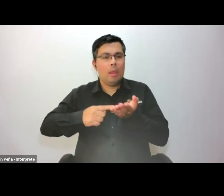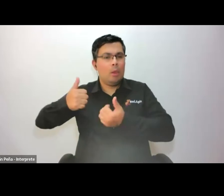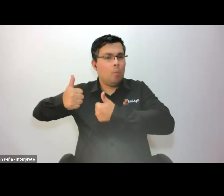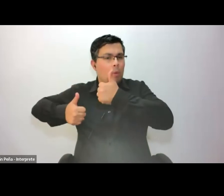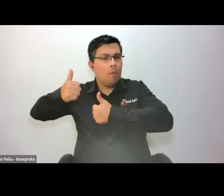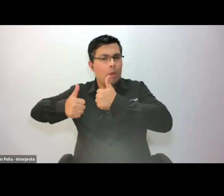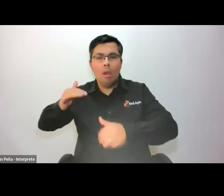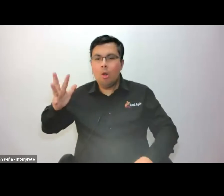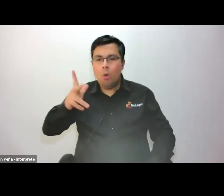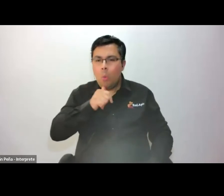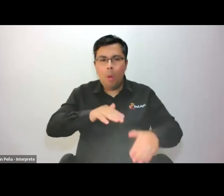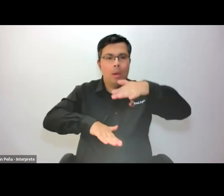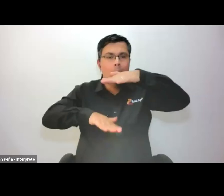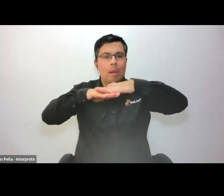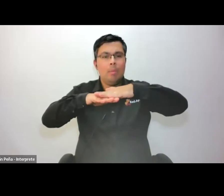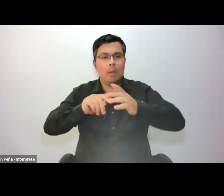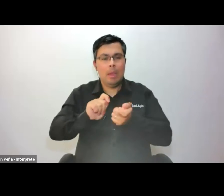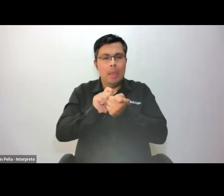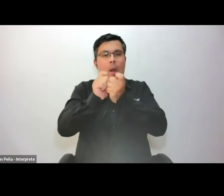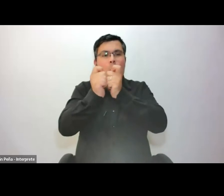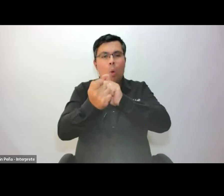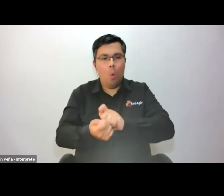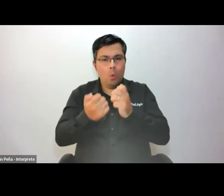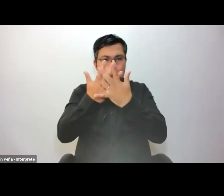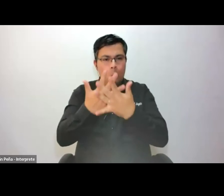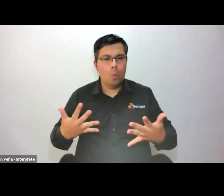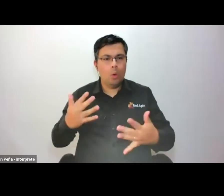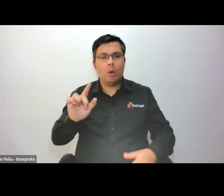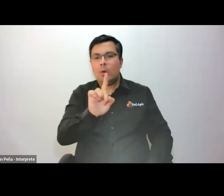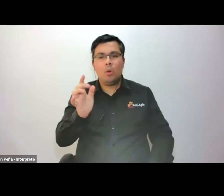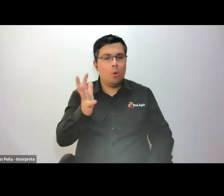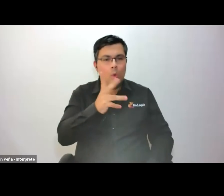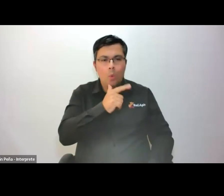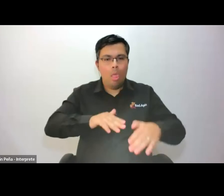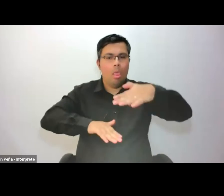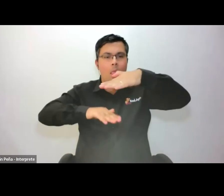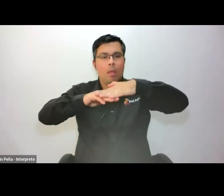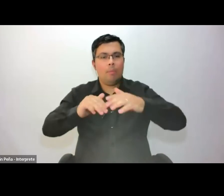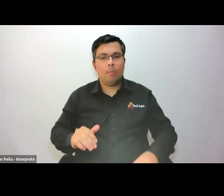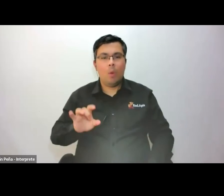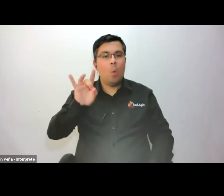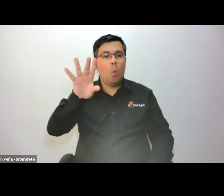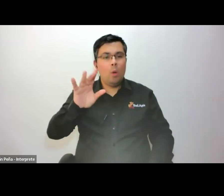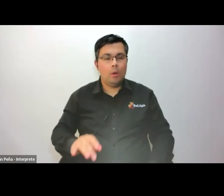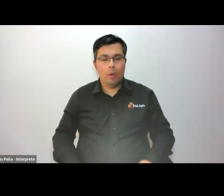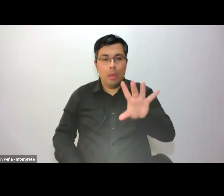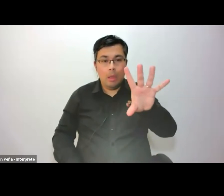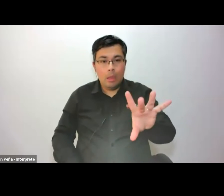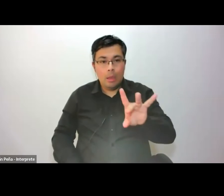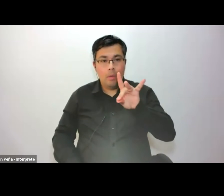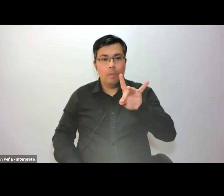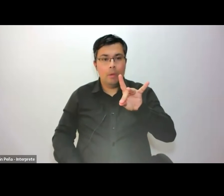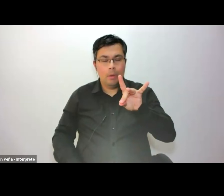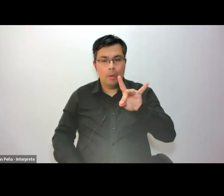hay límite, ¿ya? Sino que el límite es identificar con claridad las necesidades de apoyo. Si las necesidades